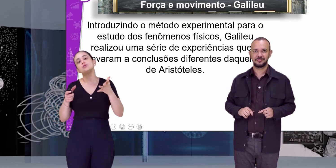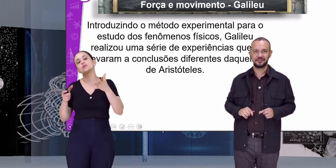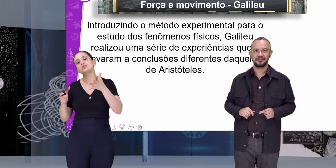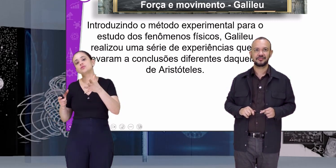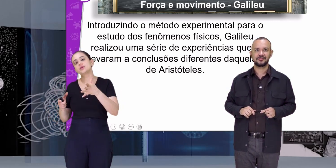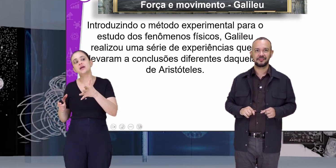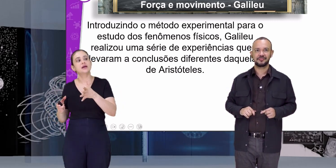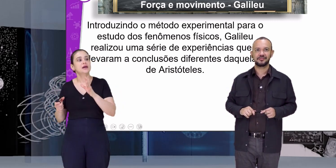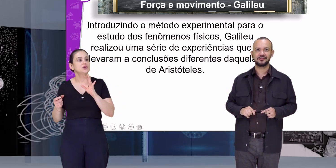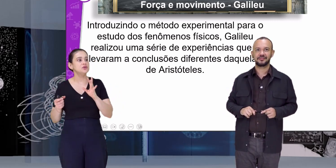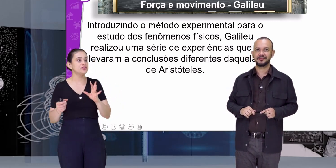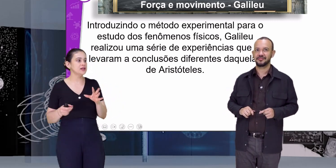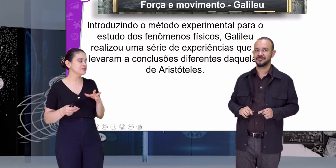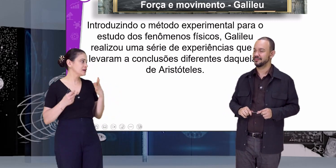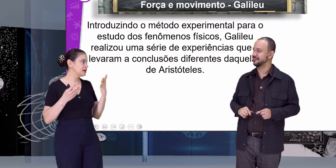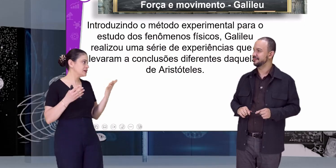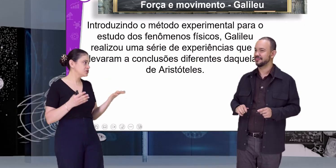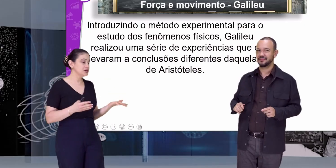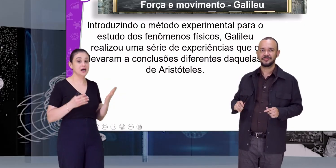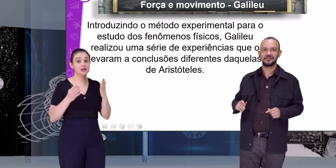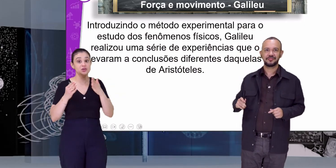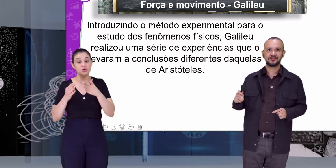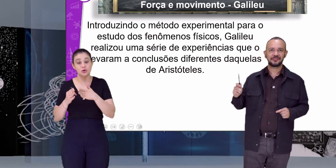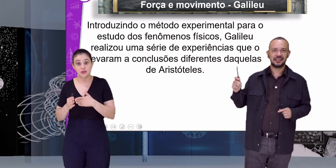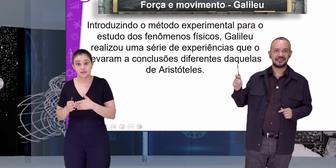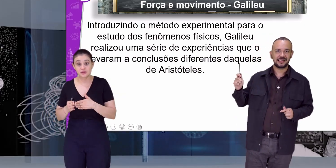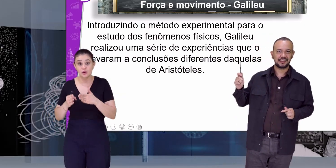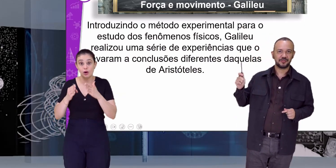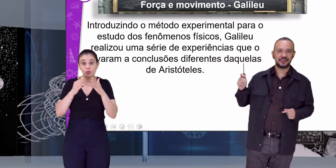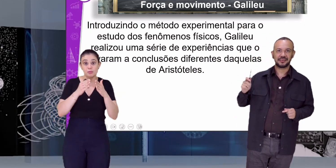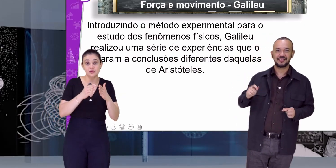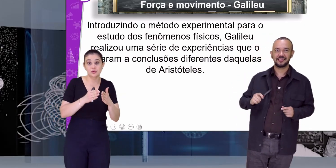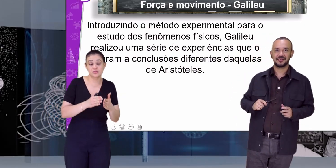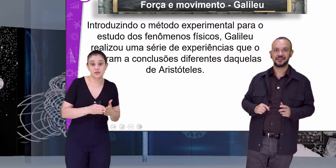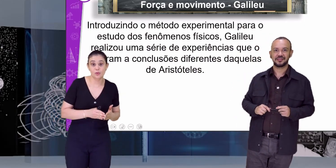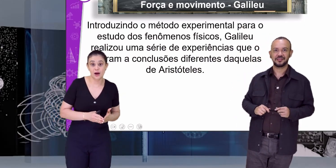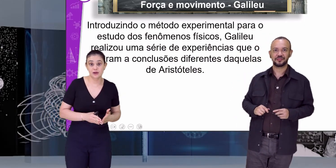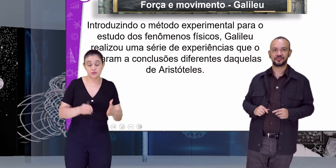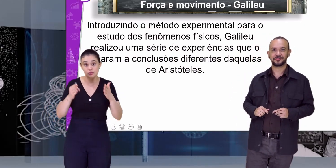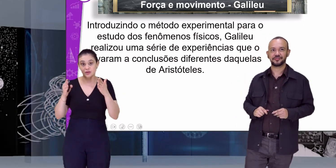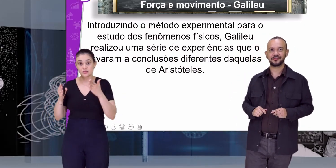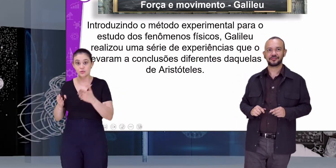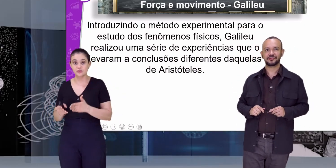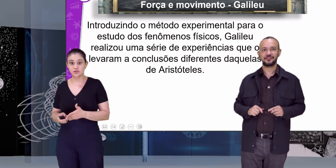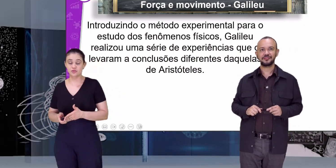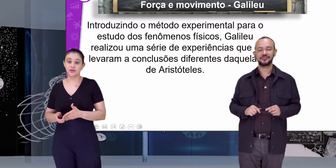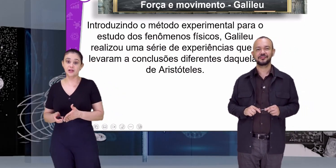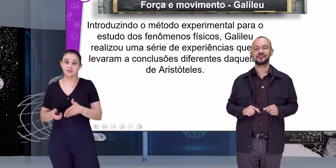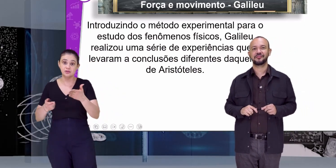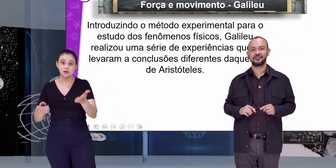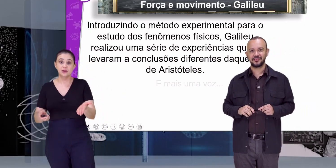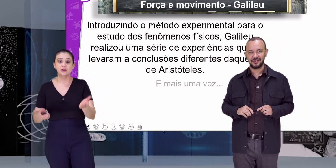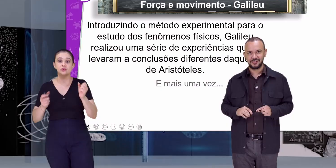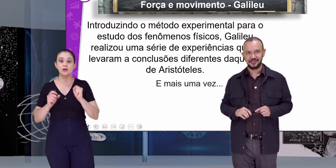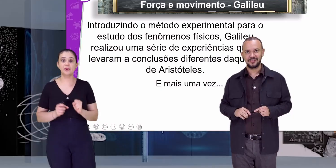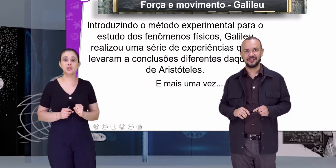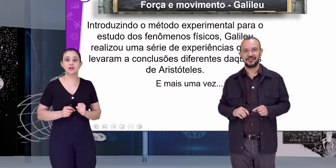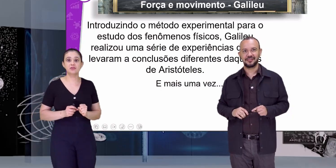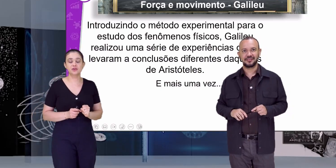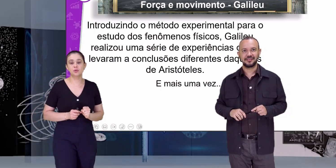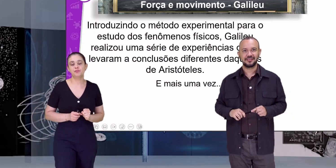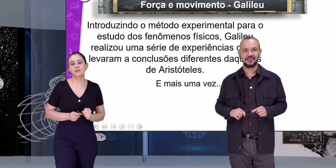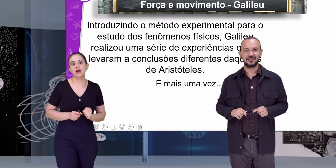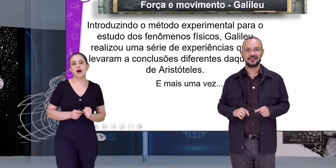aí a conclusões o quê? Diferentes daquelas de Aristóteles. Exatamente. Então, algumas coisas iguais, outras coisas diferentes,